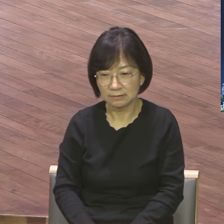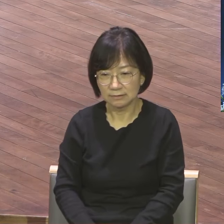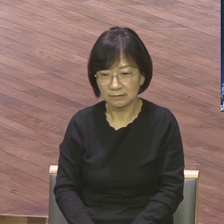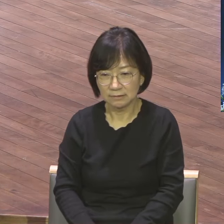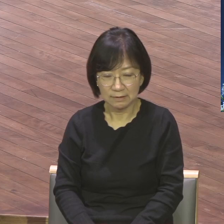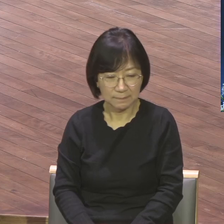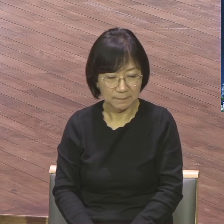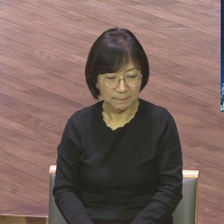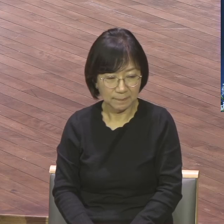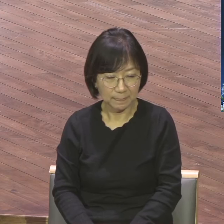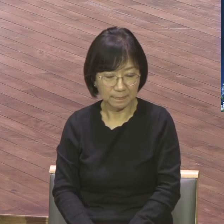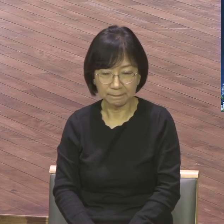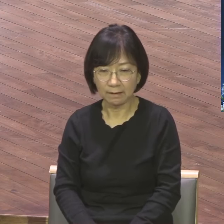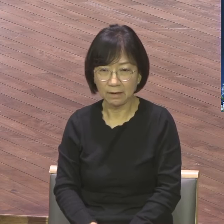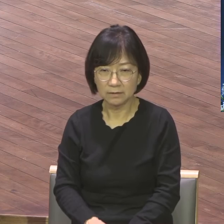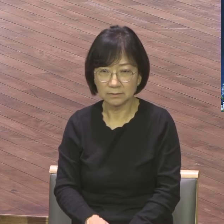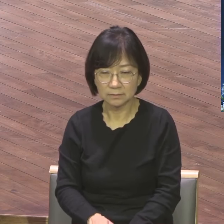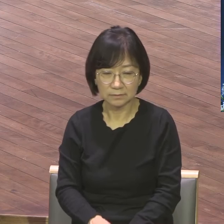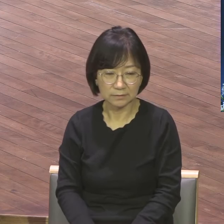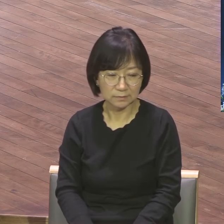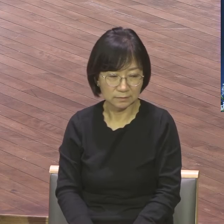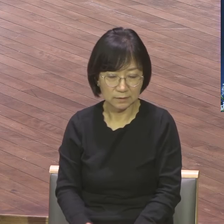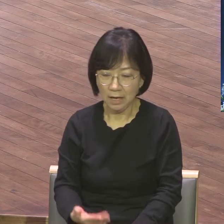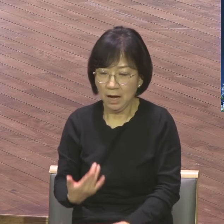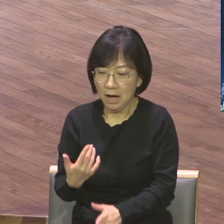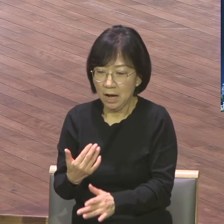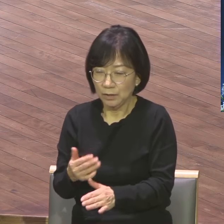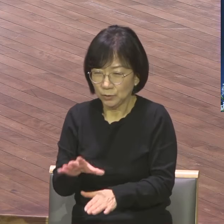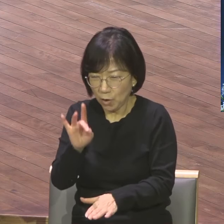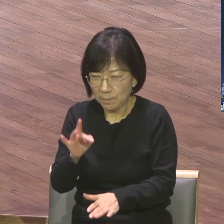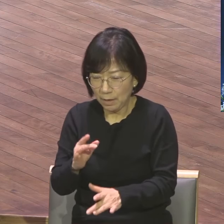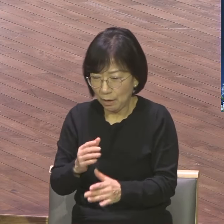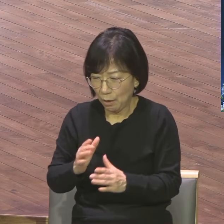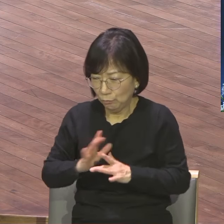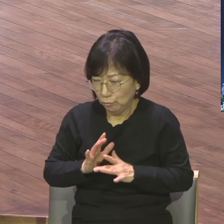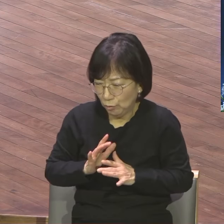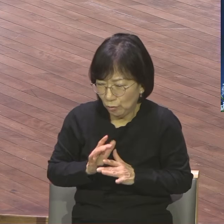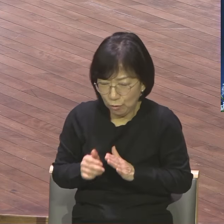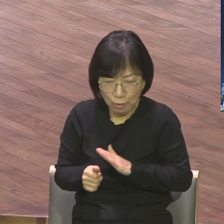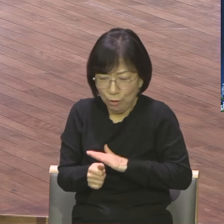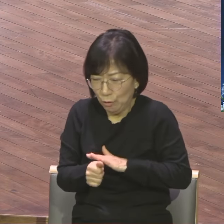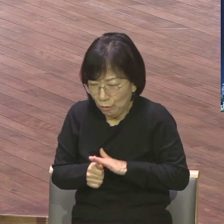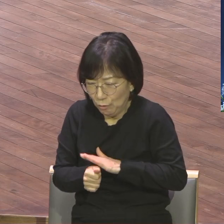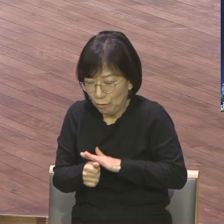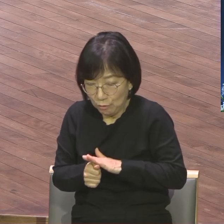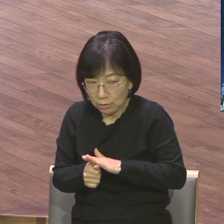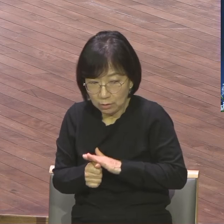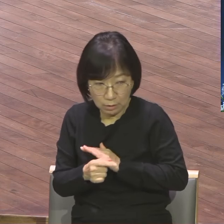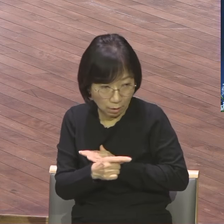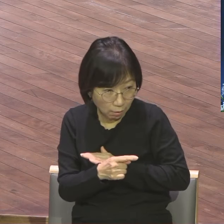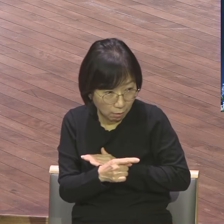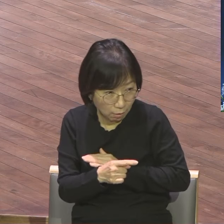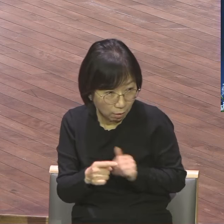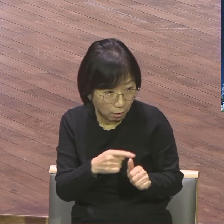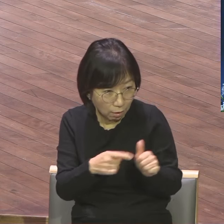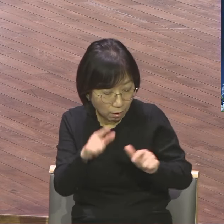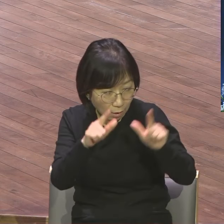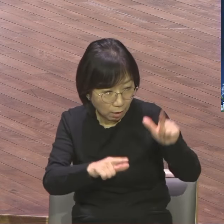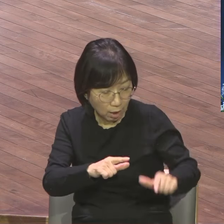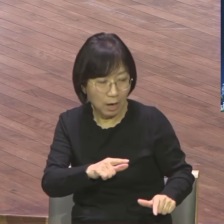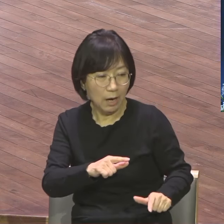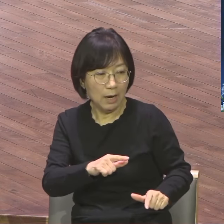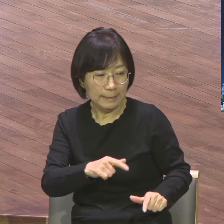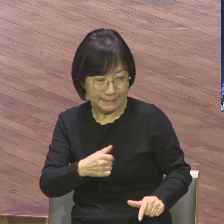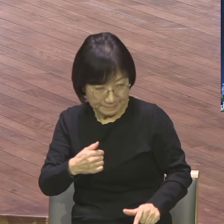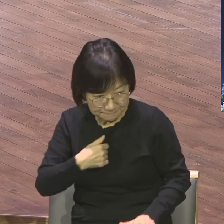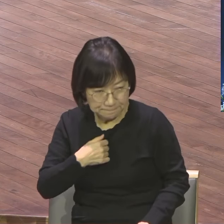두려움 속에 빠진 성도들이 야고보 사도의 순교를 통해서 일어나기 시작하고, 나도 순교하겠다, 나도